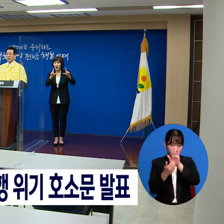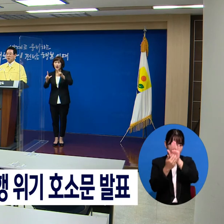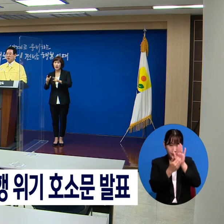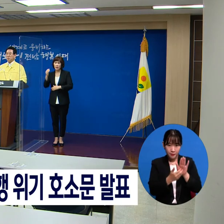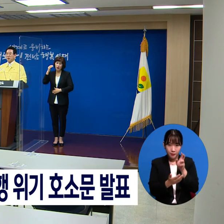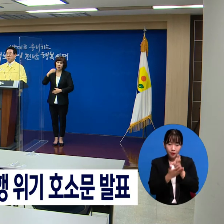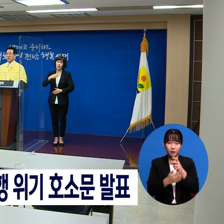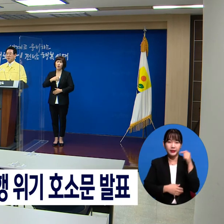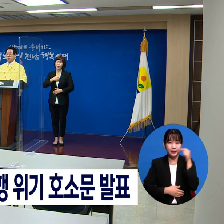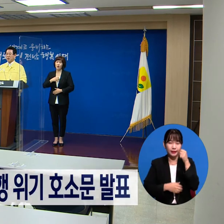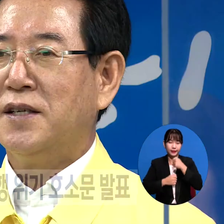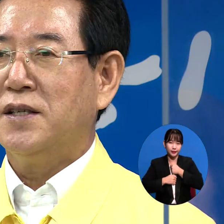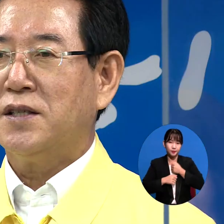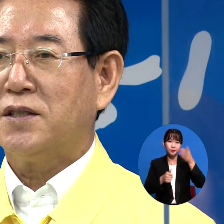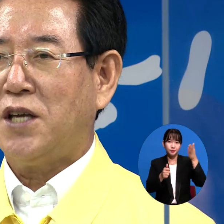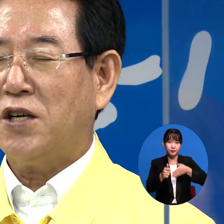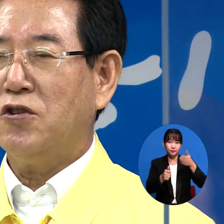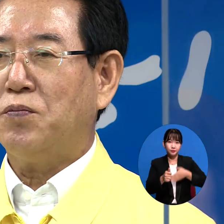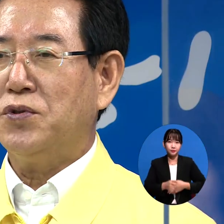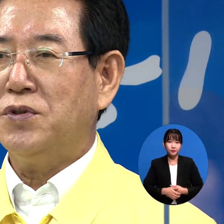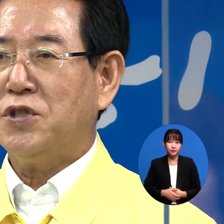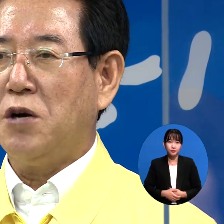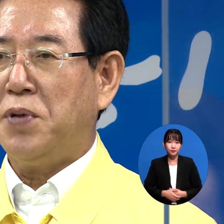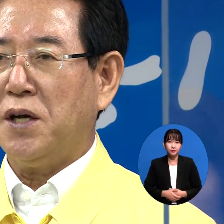철저히 지켜 달라고 당부했습니다 세금 더 훈제